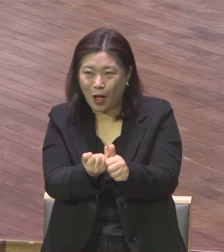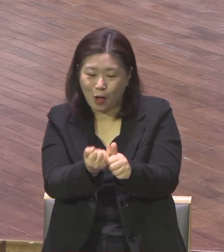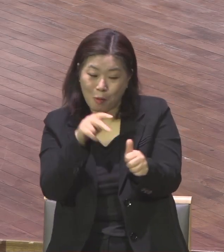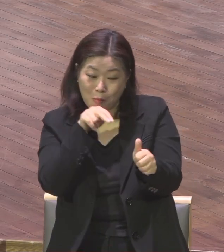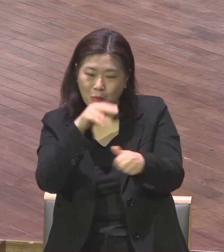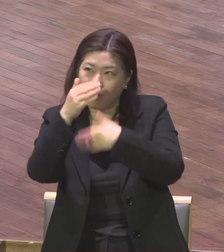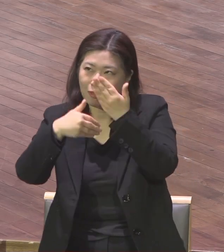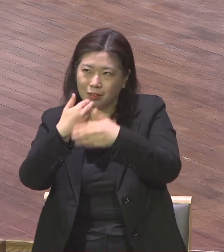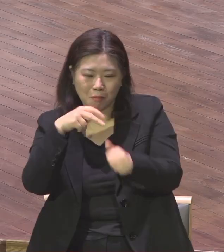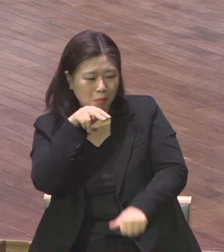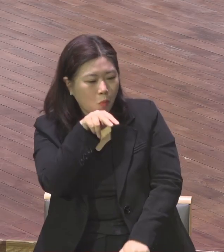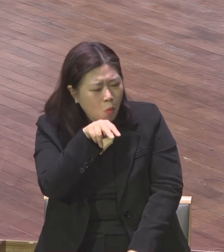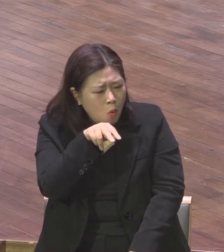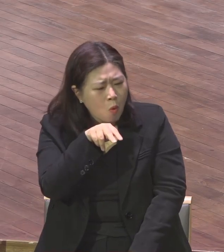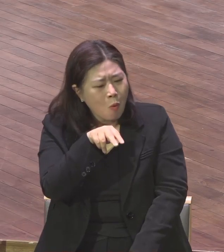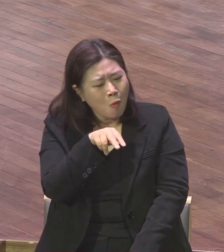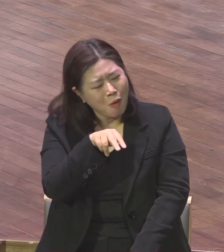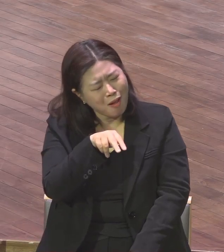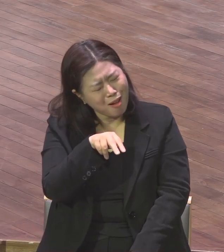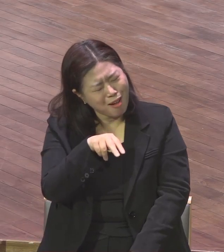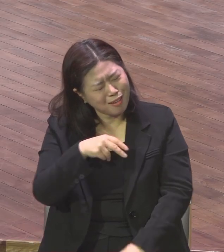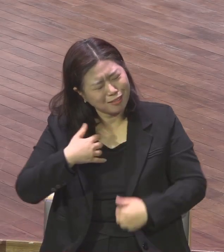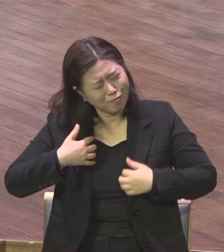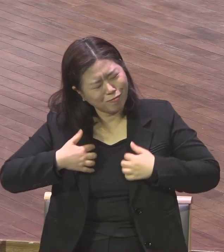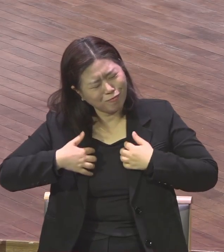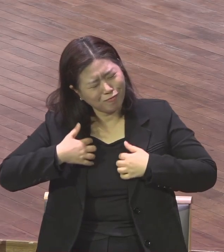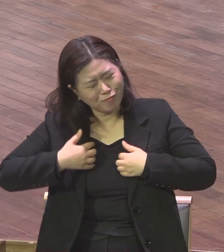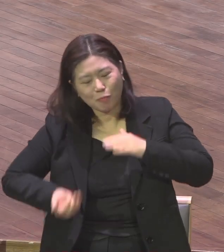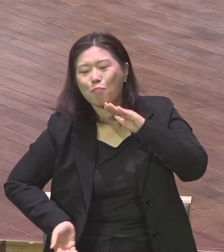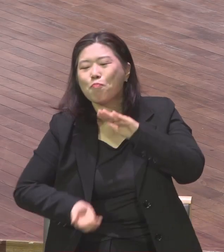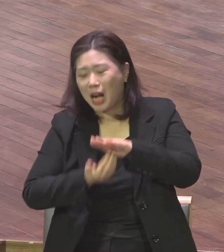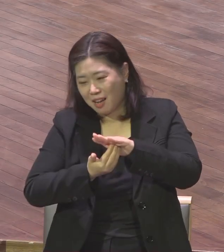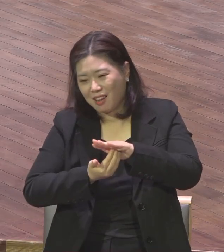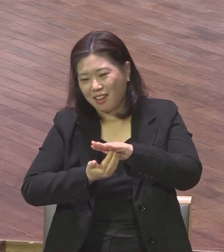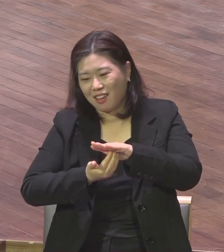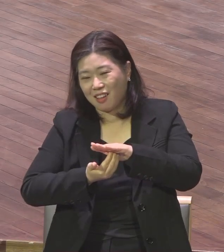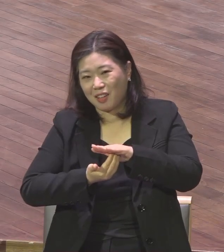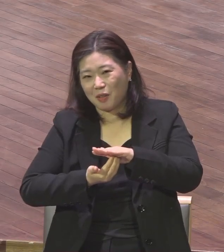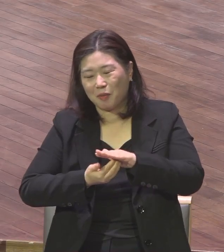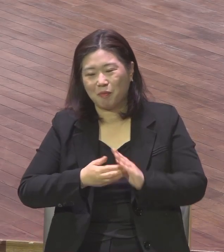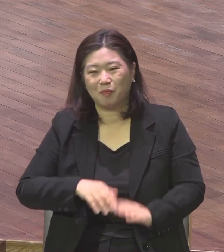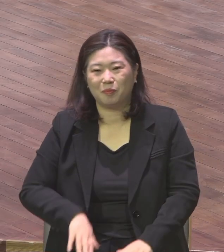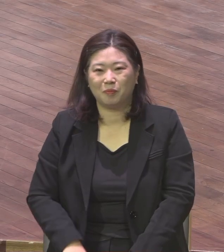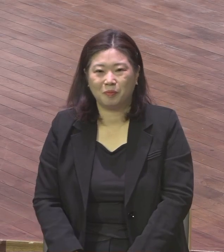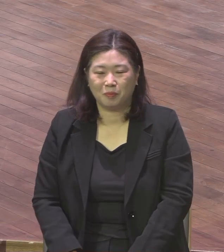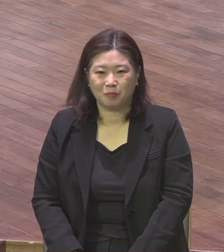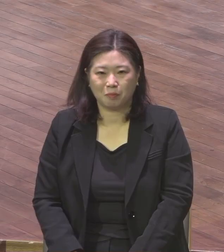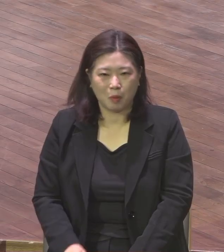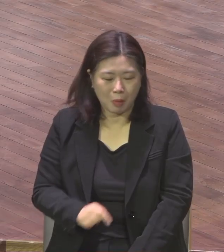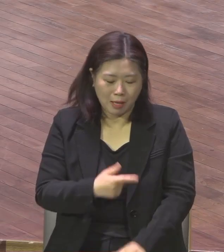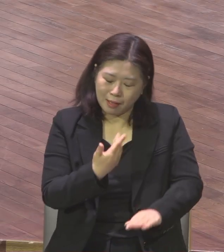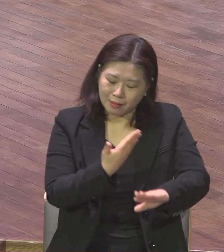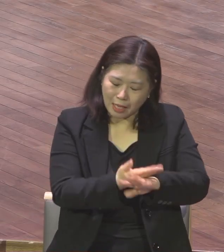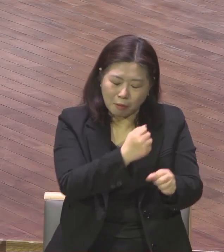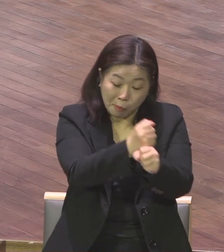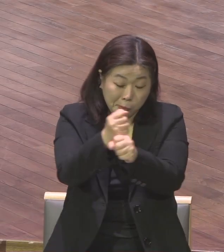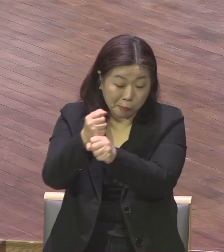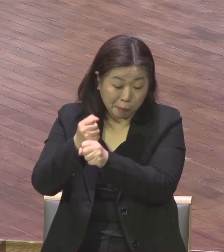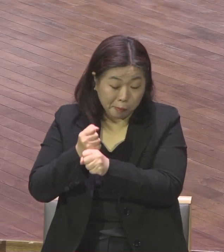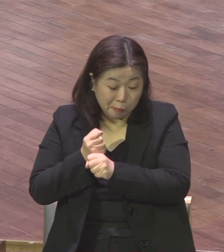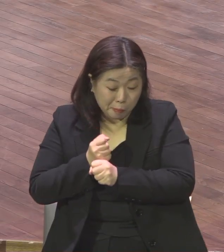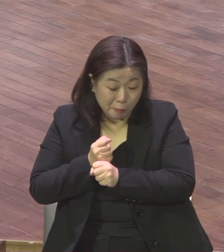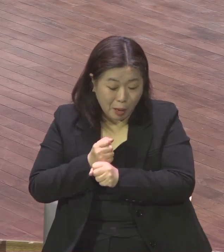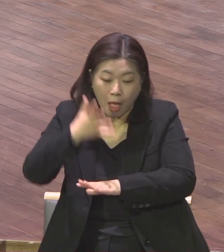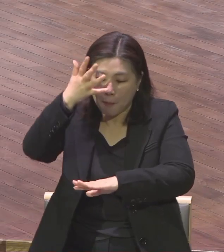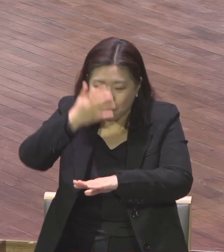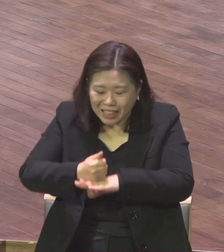표현했는데 가정을 아담과 하와를 만들어서 가정을 만드신 후에 심히 좋았더라.